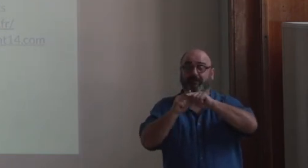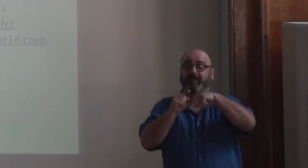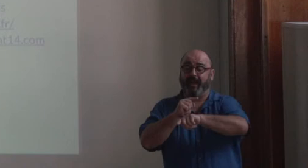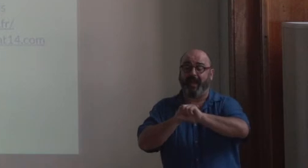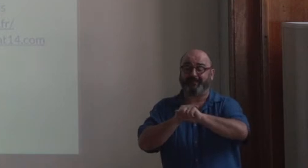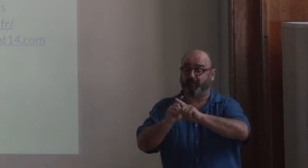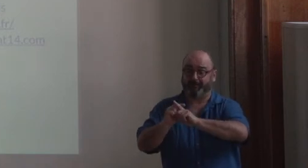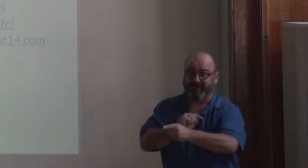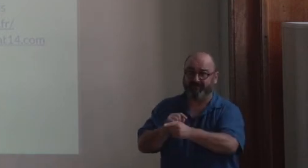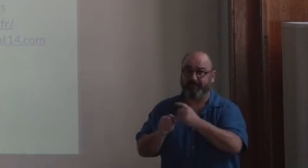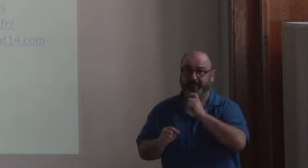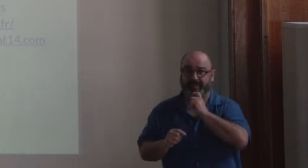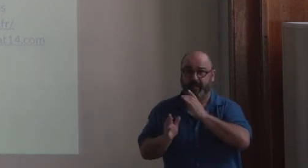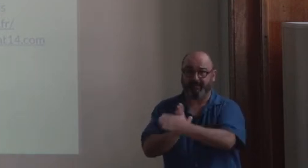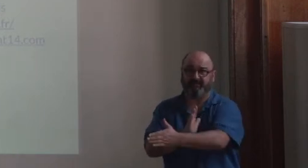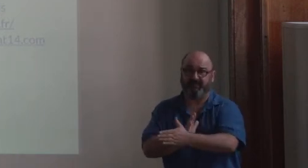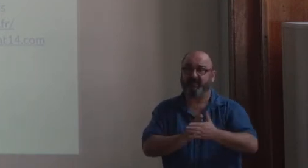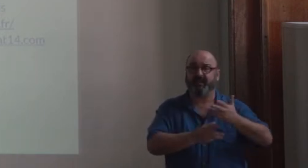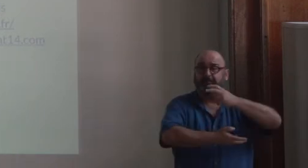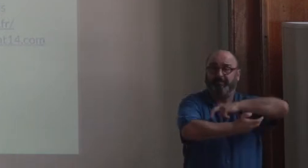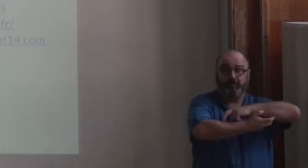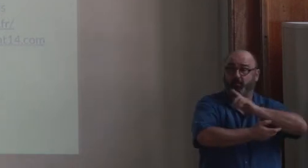c'est un truc que Python ne supporte pas, par exemple.